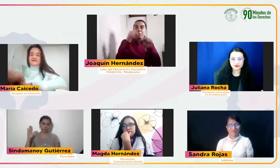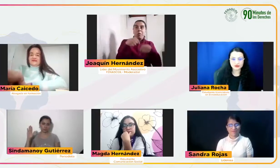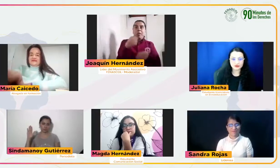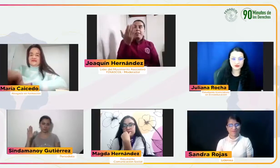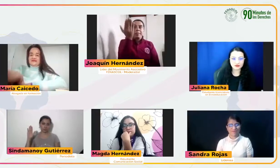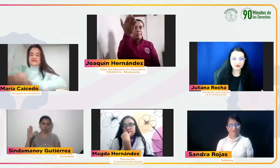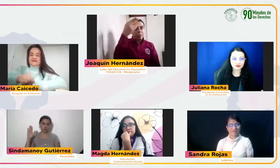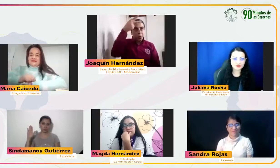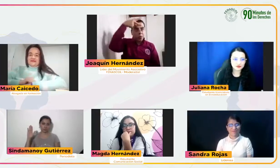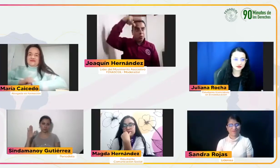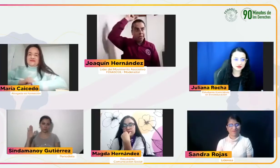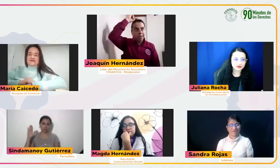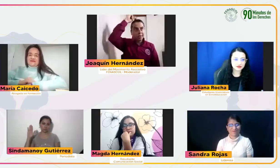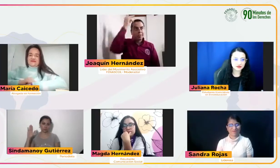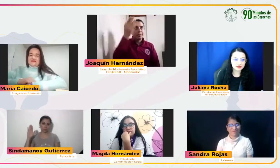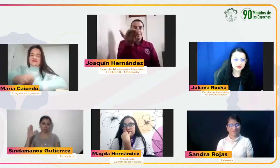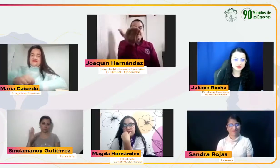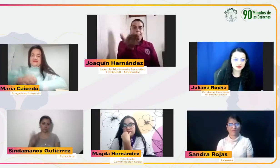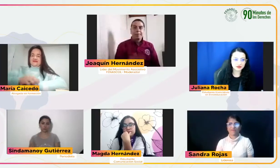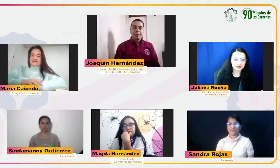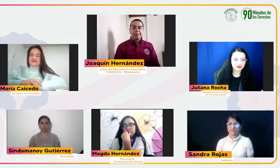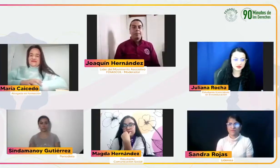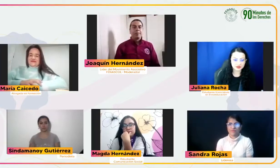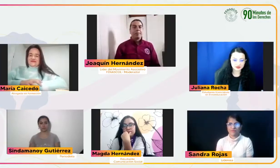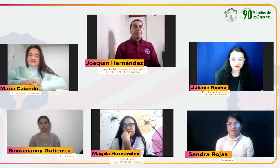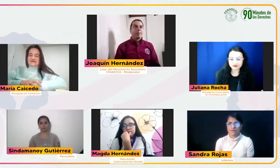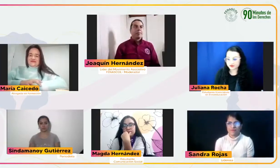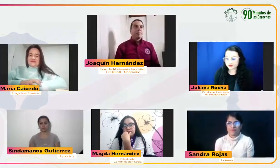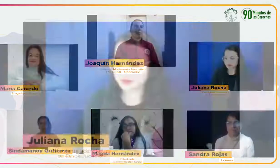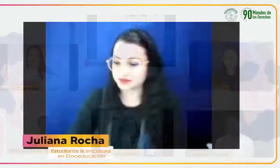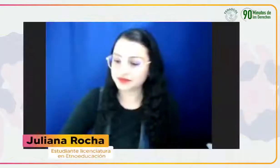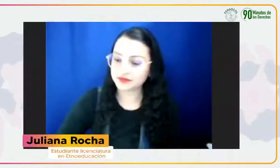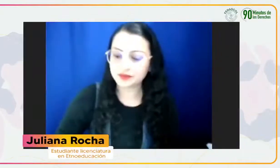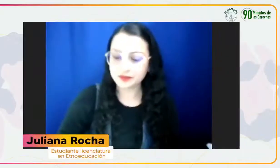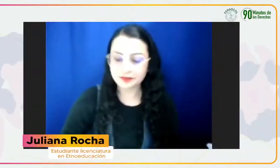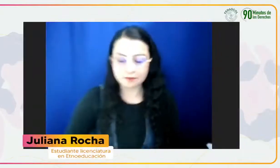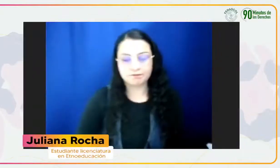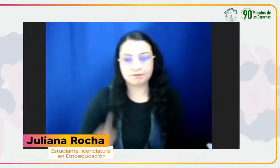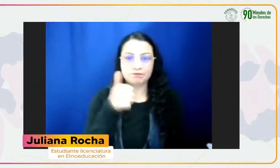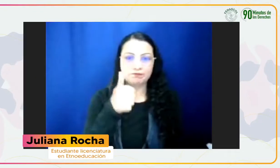¿Quién quisiera iniciar? Dale, está bien. Juliana.